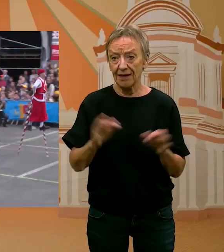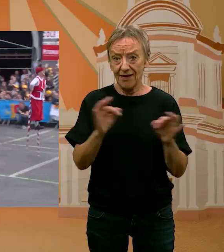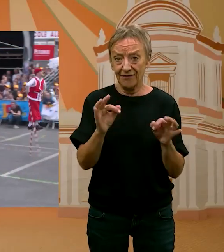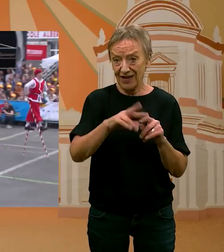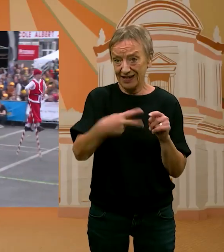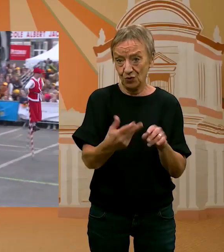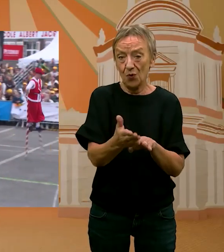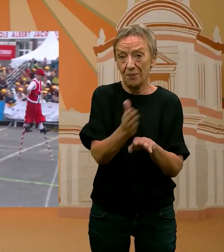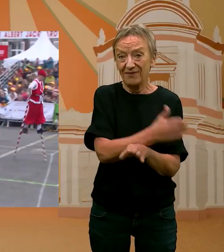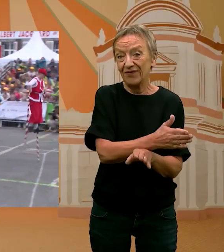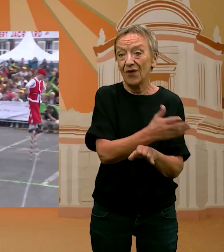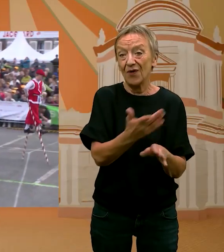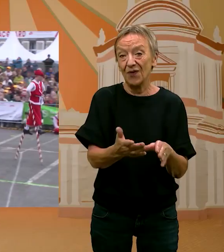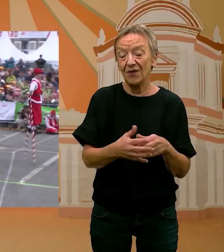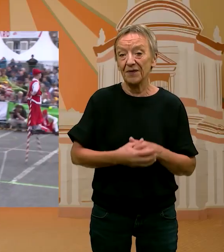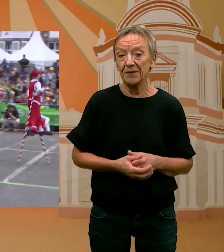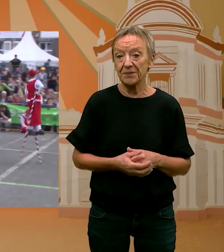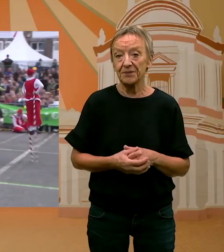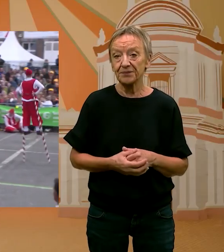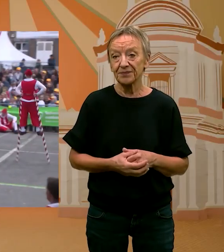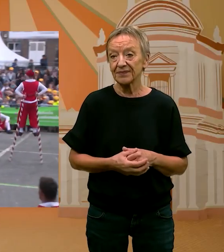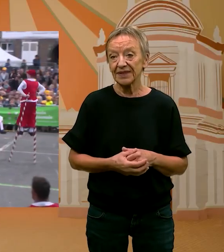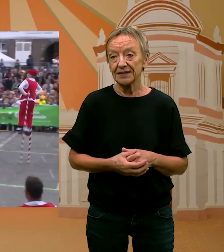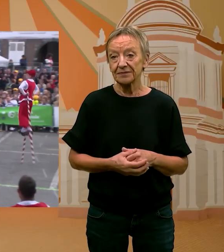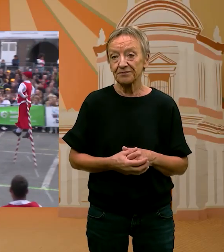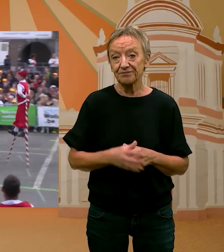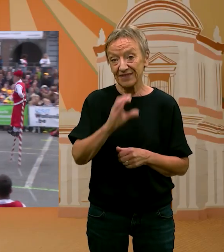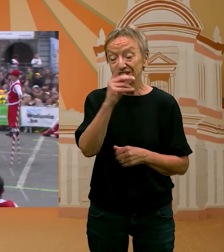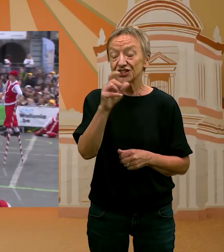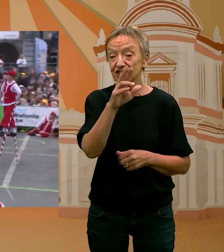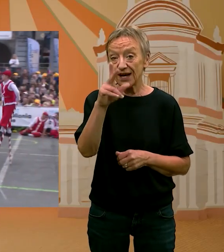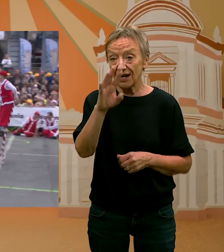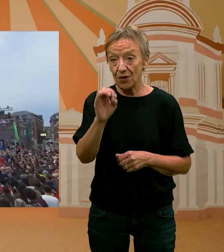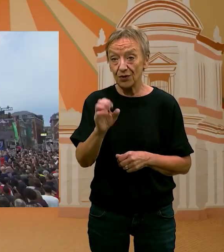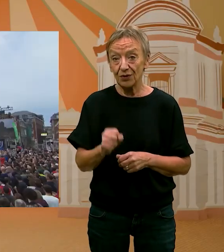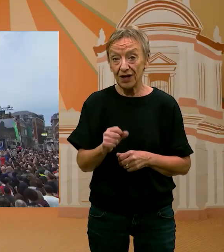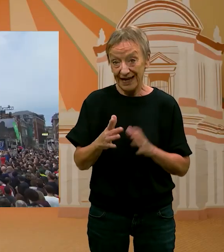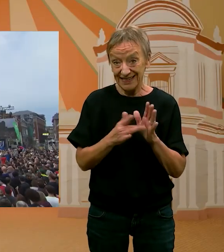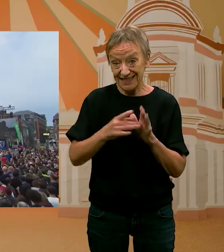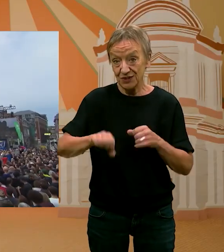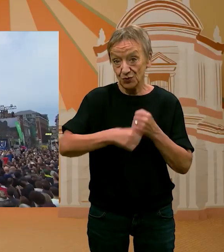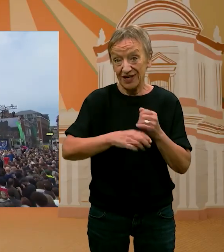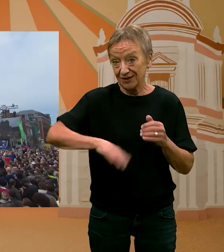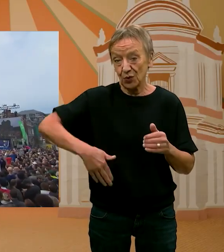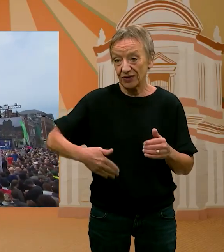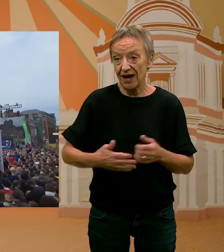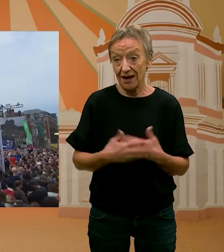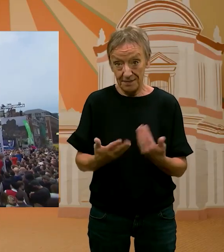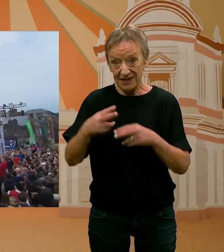binôme et Charles a essayé de se mettre avec, mais trop tard. Il n'en reste plus que 5. Voilà. Attention. Maintenant, c'est Charles qui va subir. Et